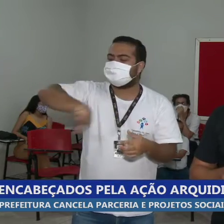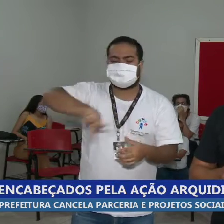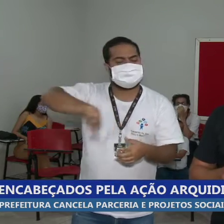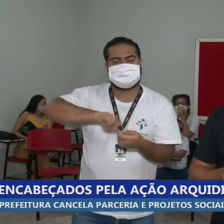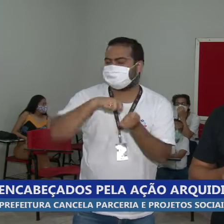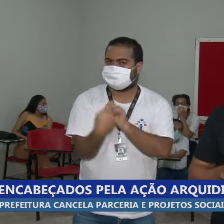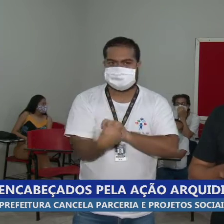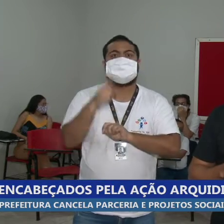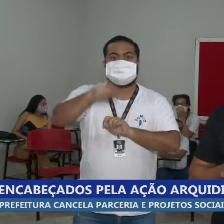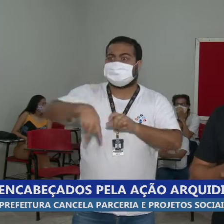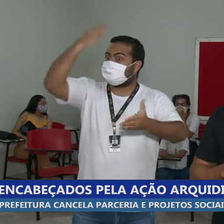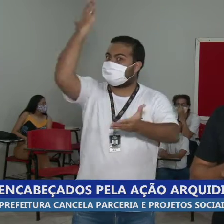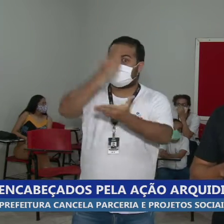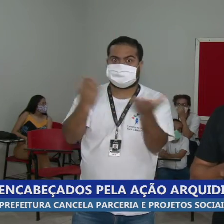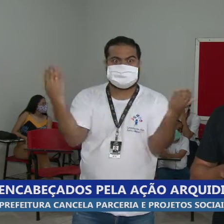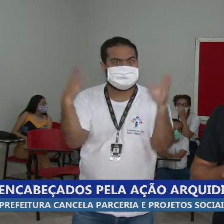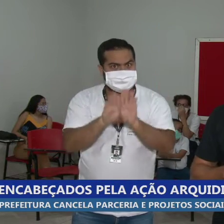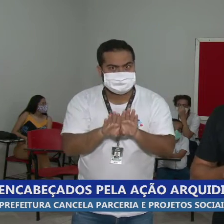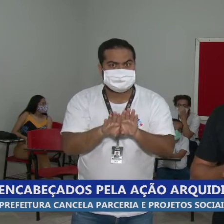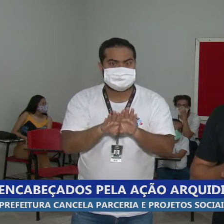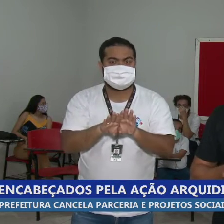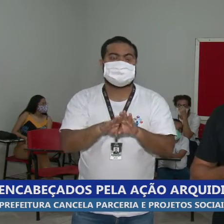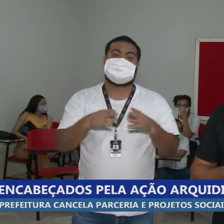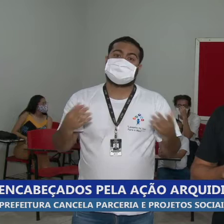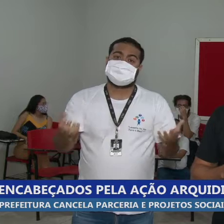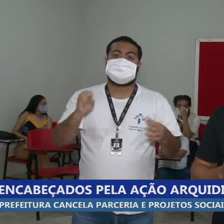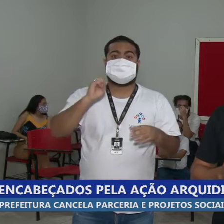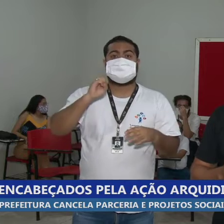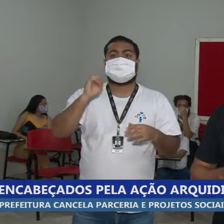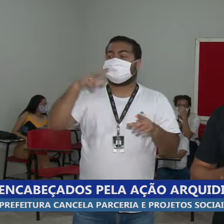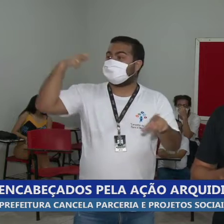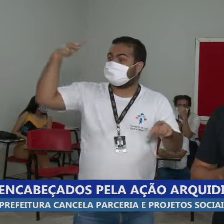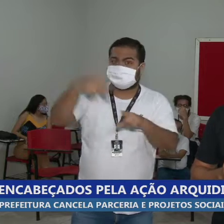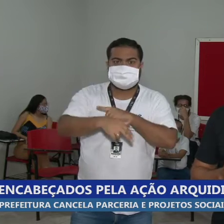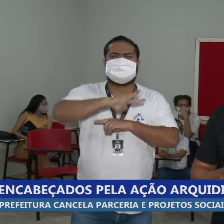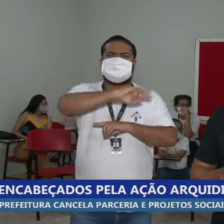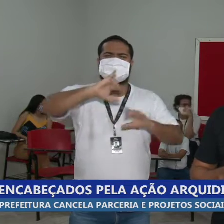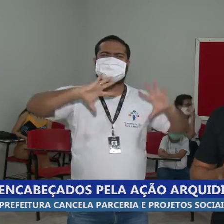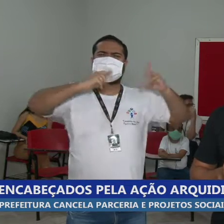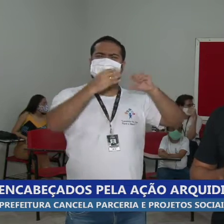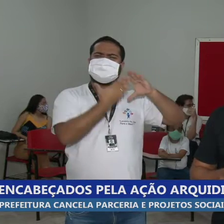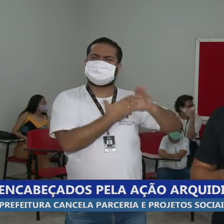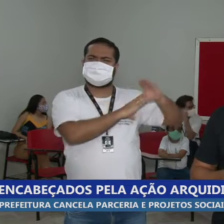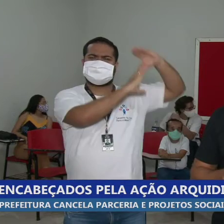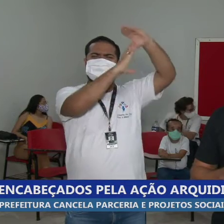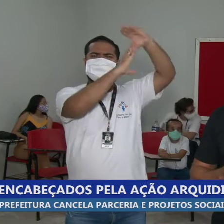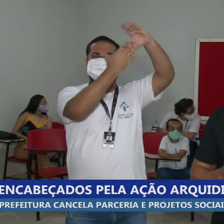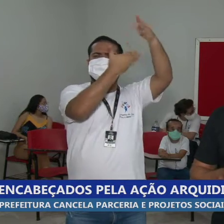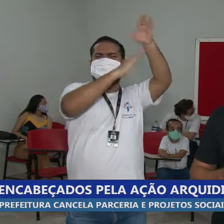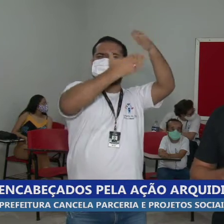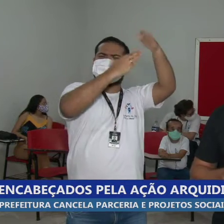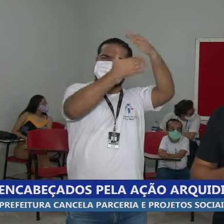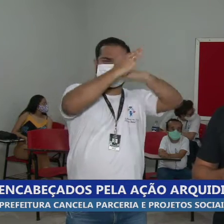diante desse corte, nós estamos propensos a acabar todo um serviço, toda uma construção, toda uma